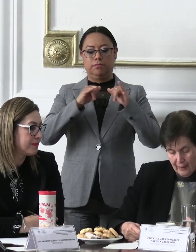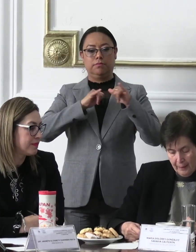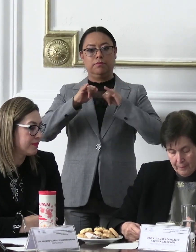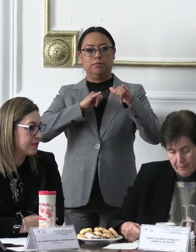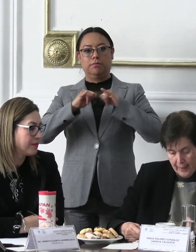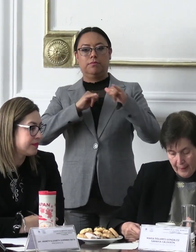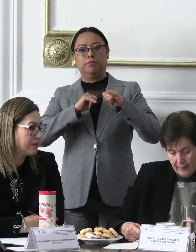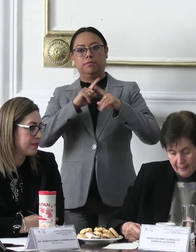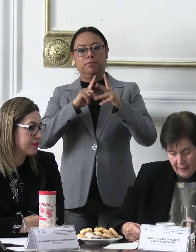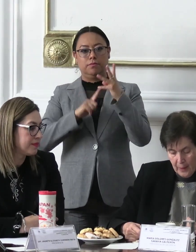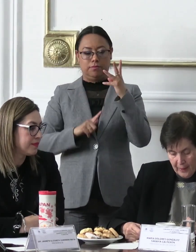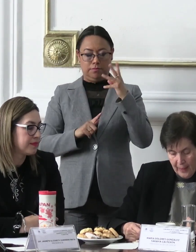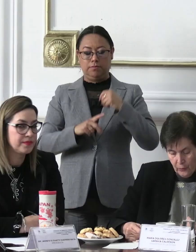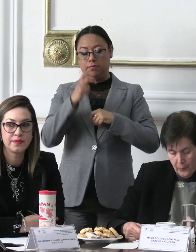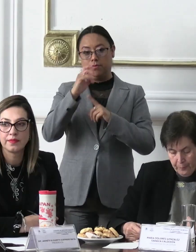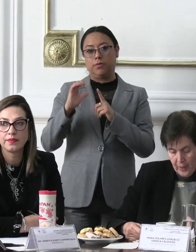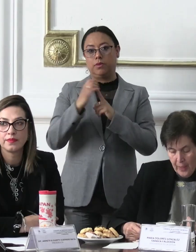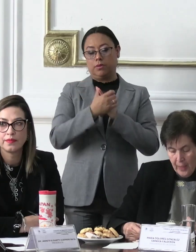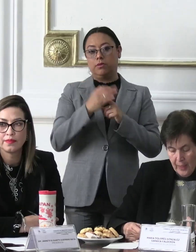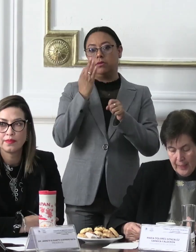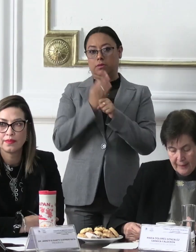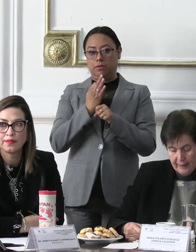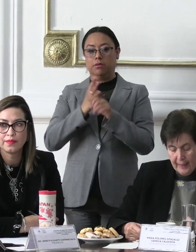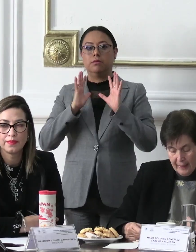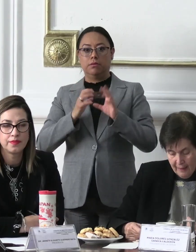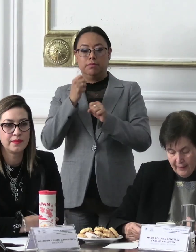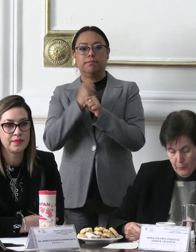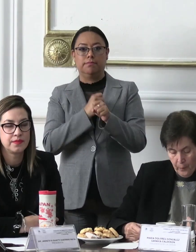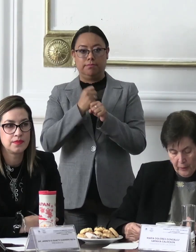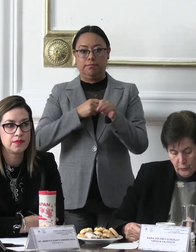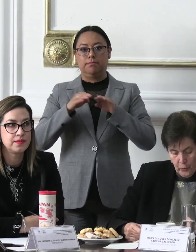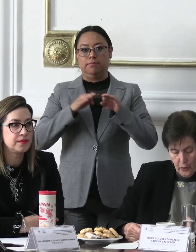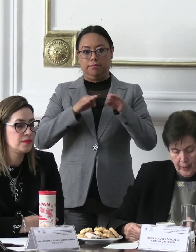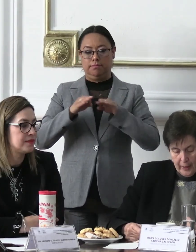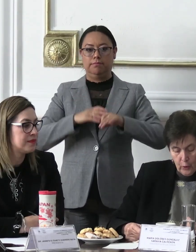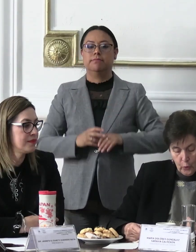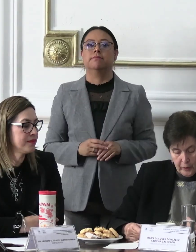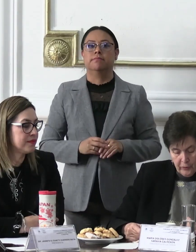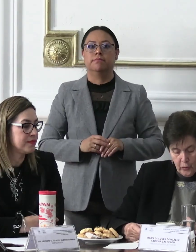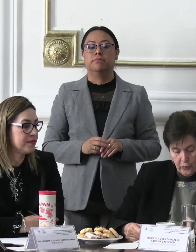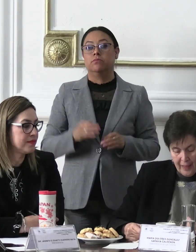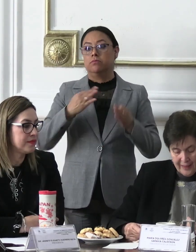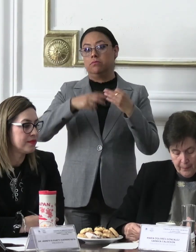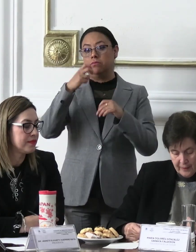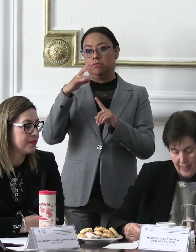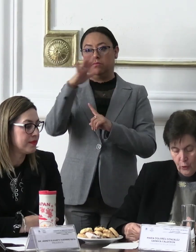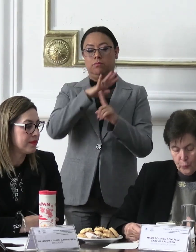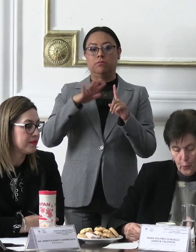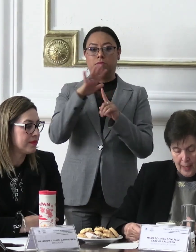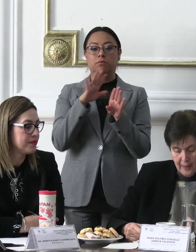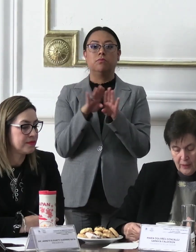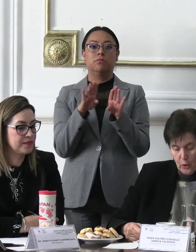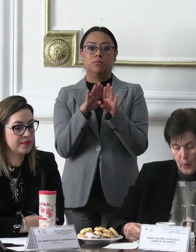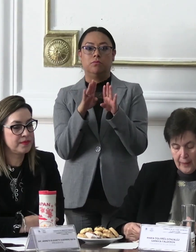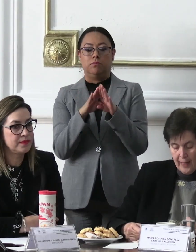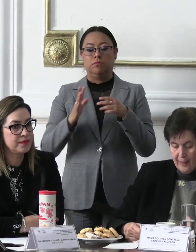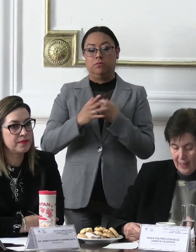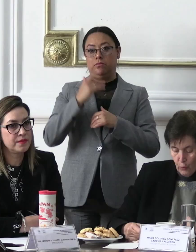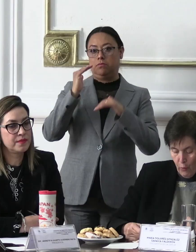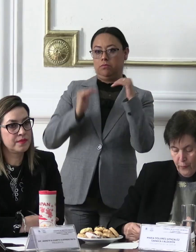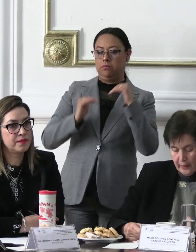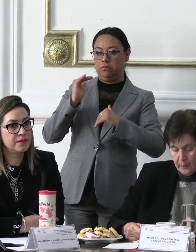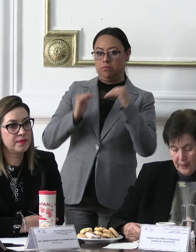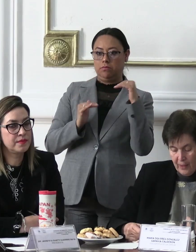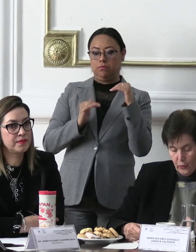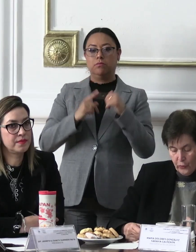comisión que está trabajando en este momento en contextos atravesados por la desigualdad,